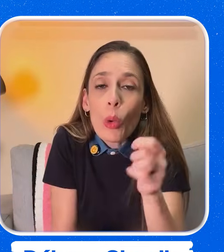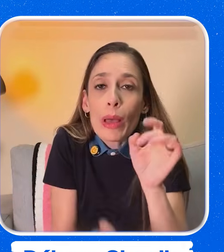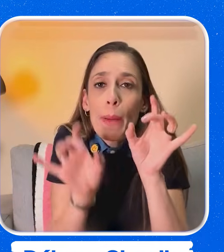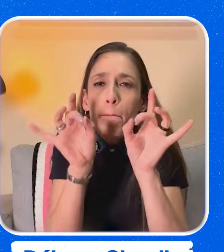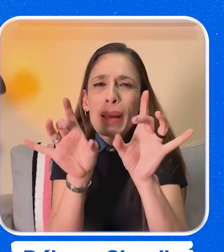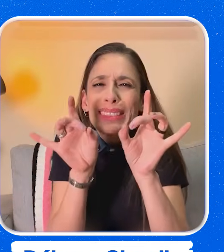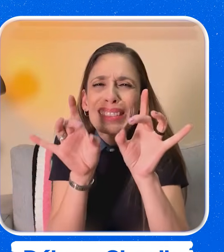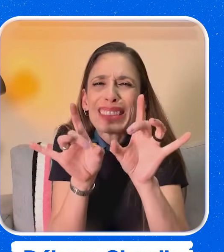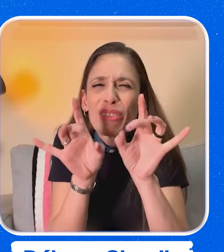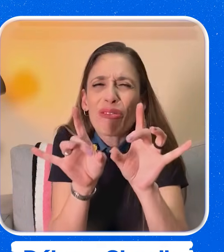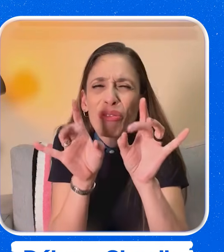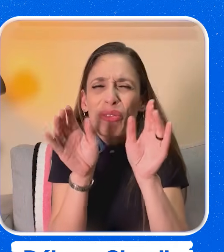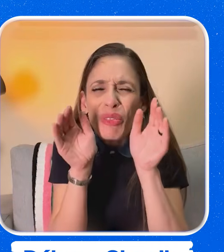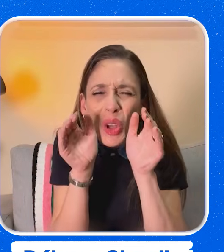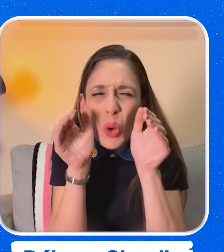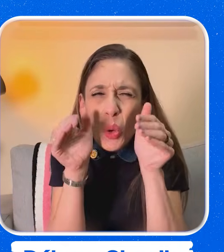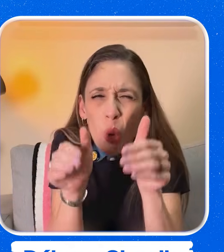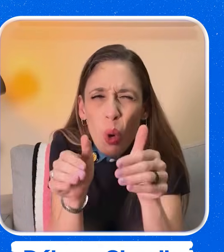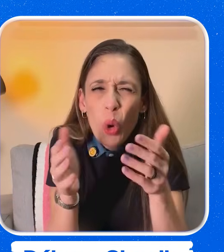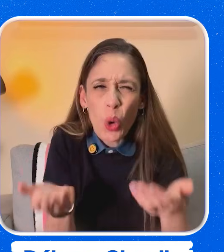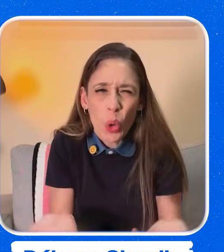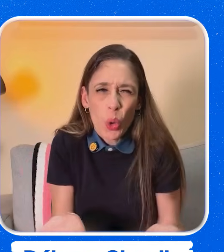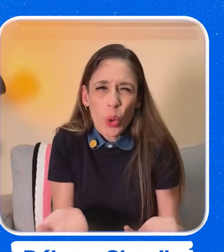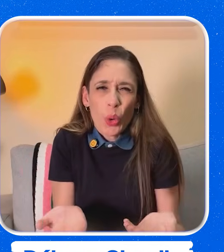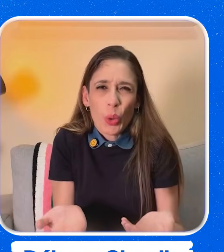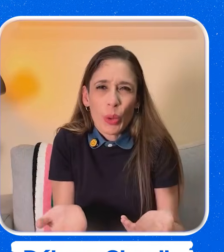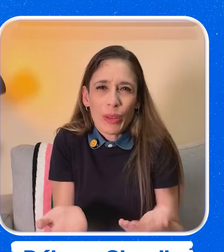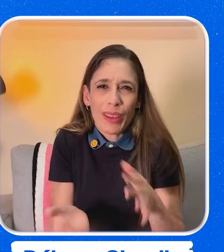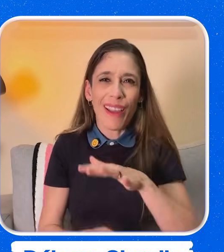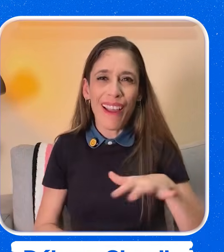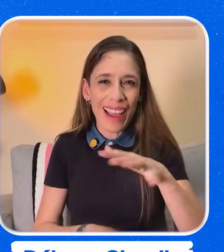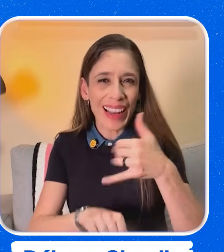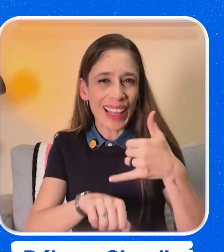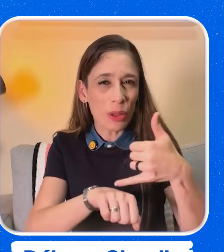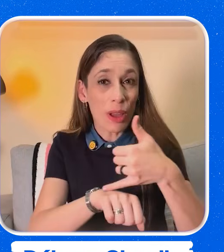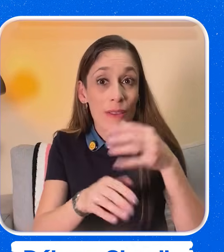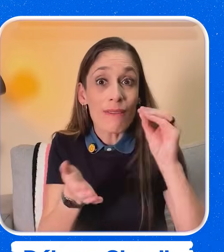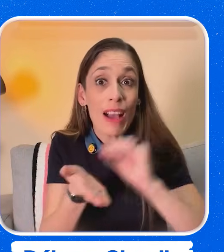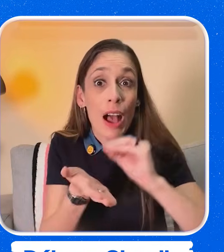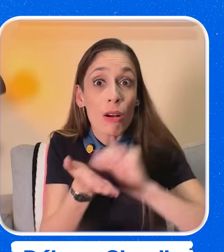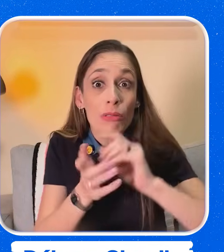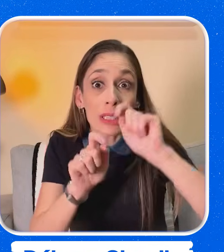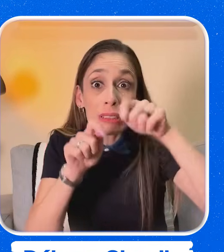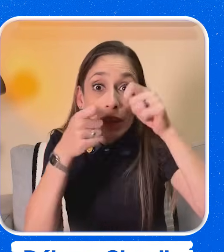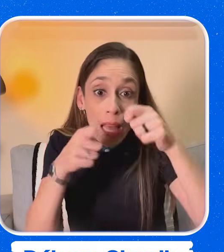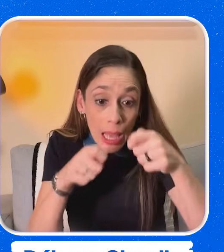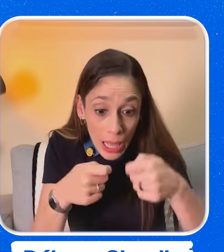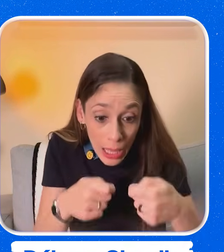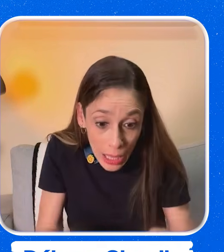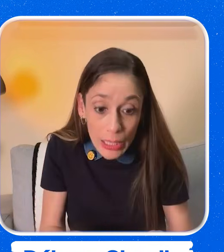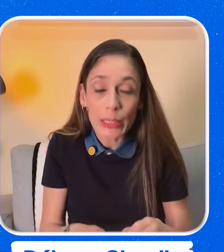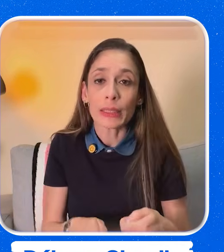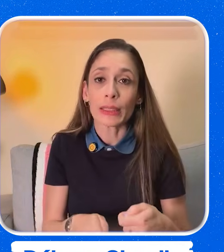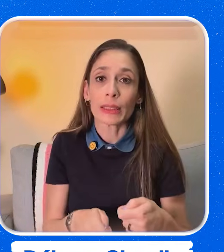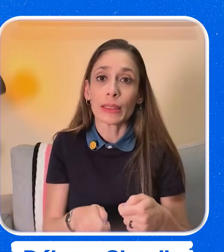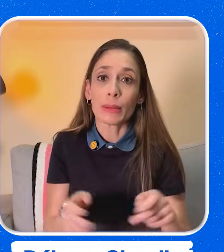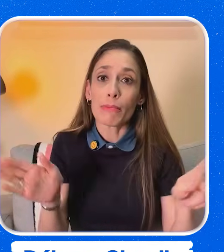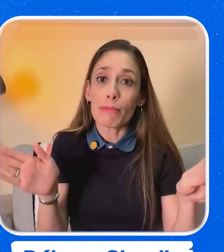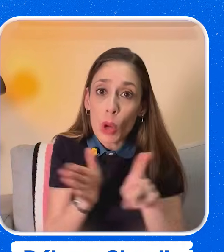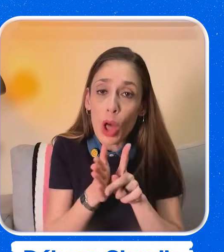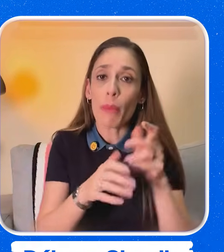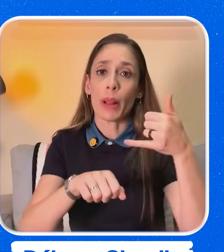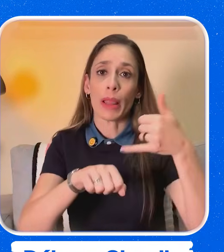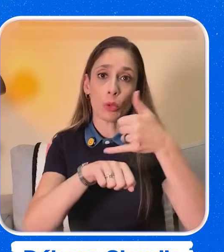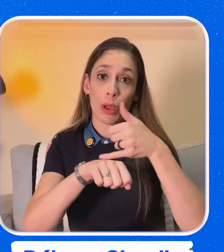voltagem, enfim. Porque são sinais específicos. Como não existem esses sinais e ele é um